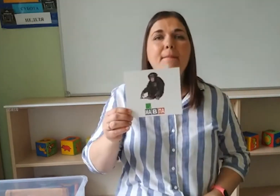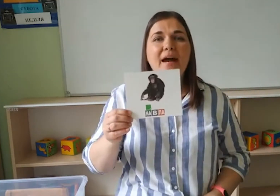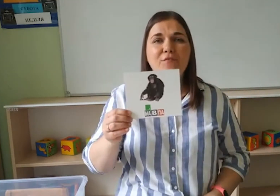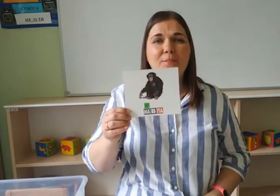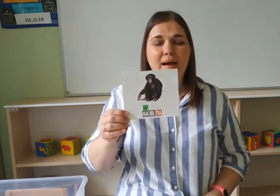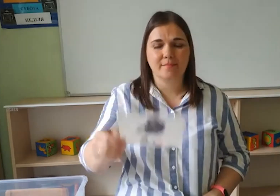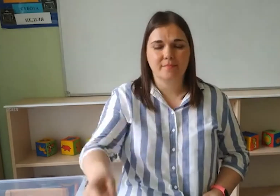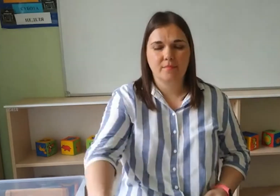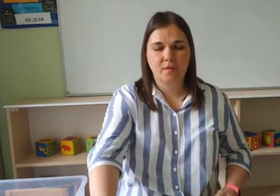Мавпа.